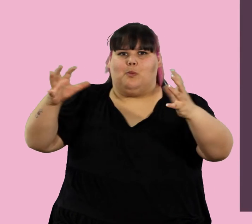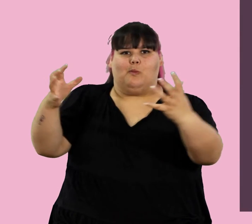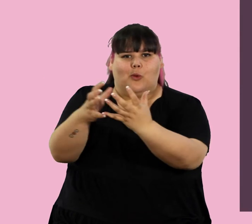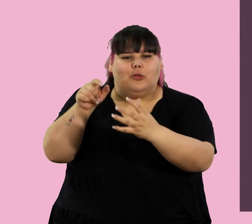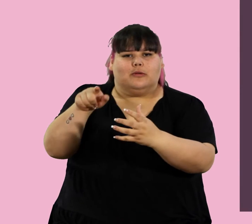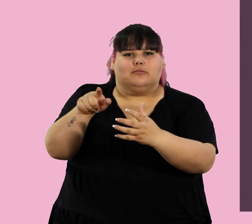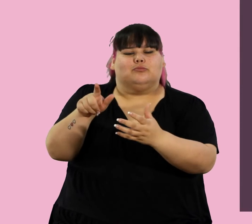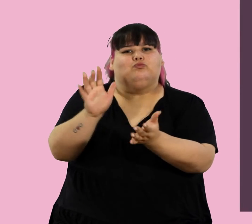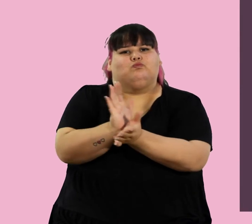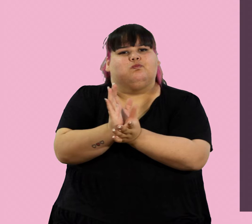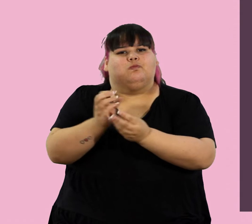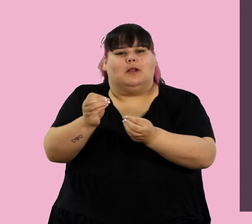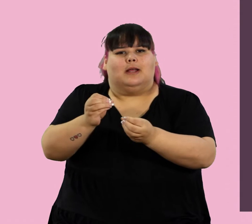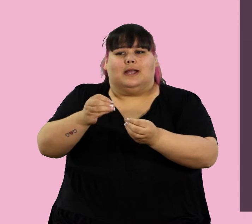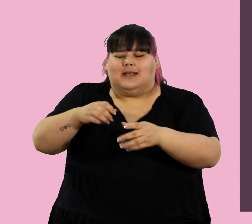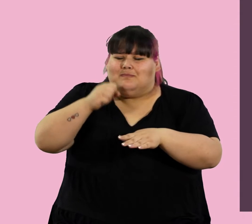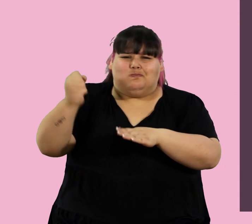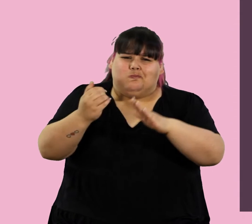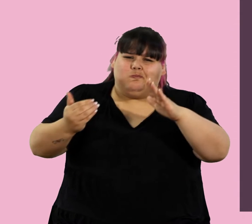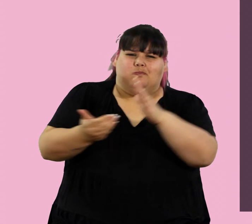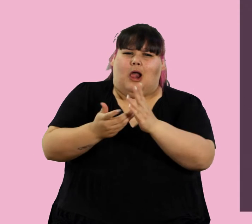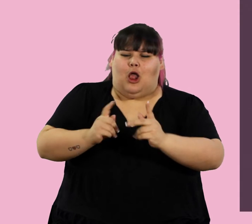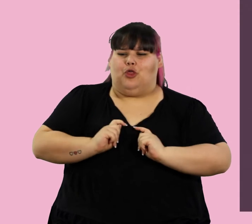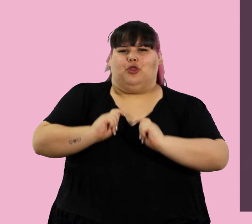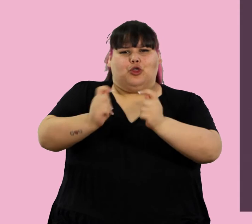de la importancia de la donación de órganos y tejidos.